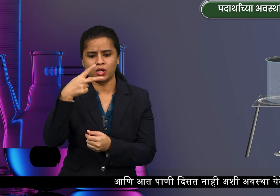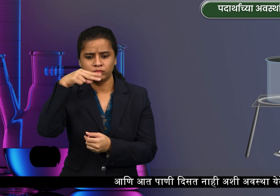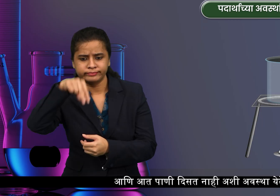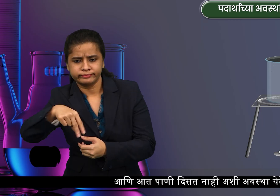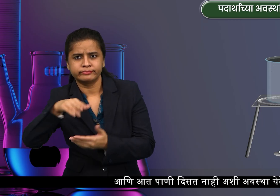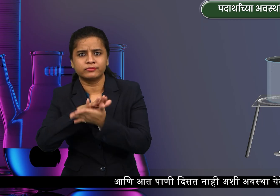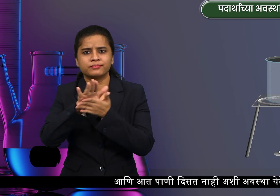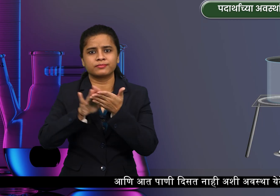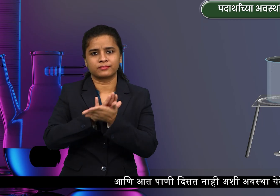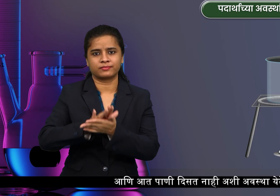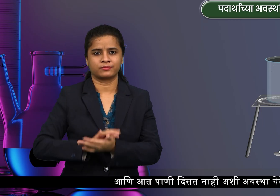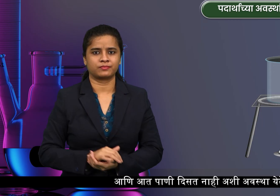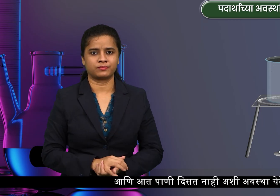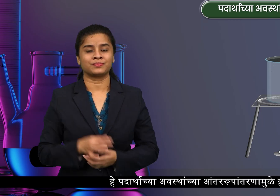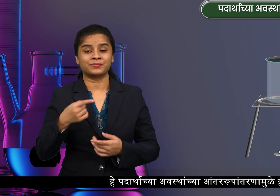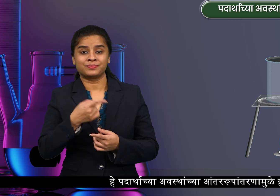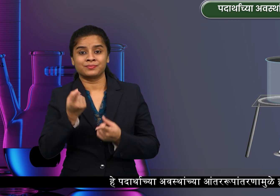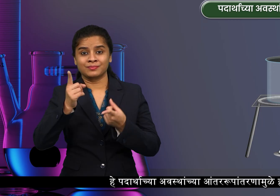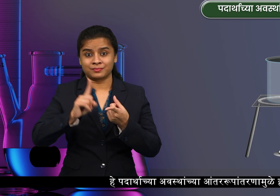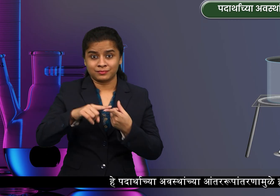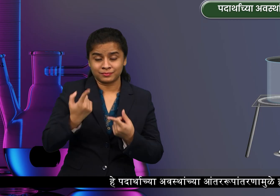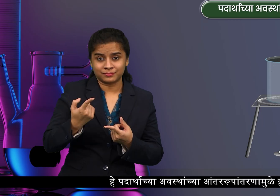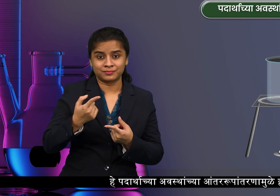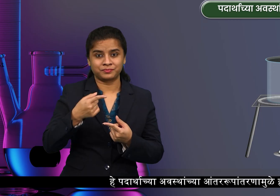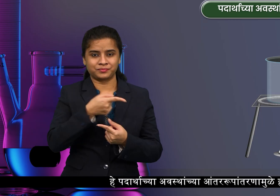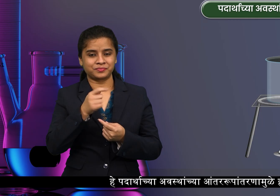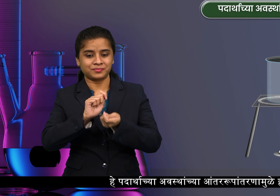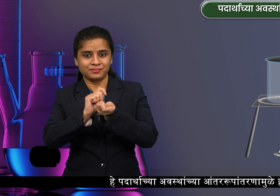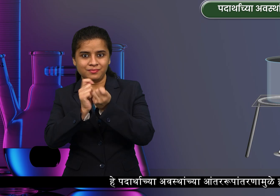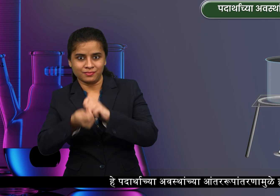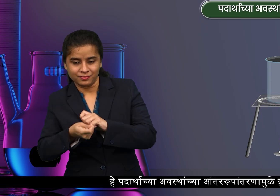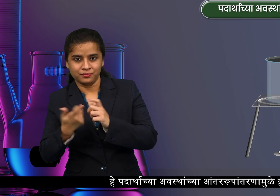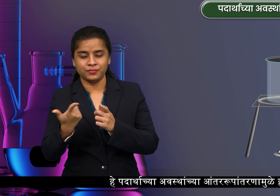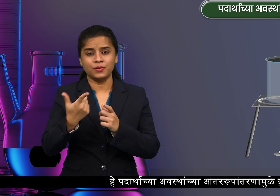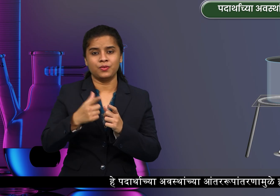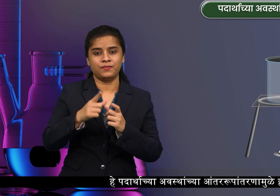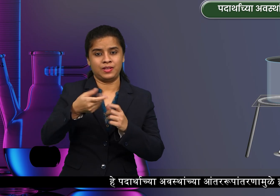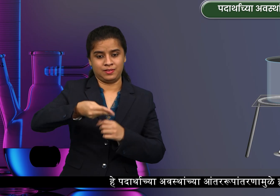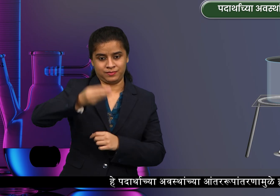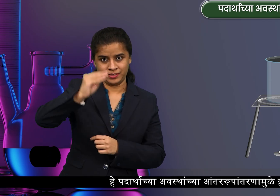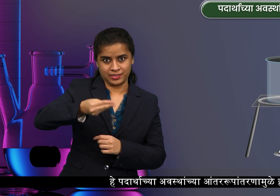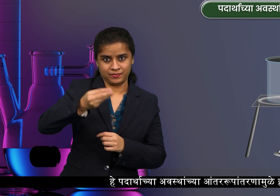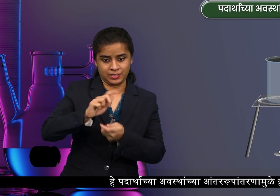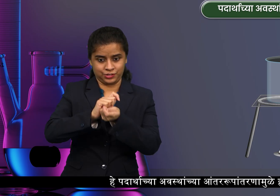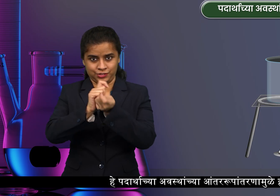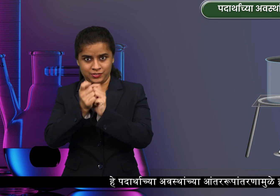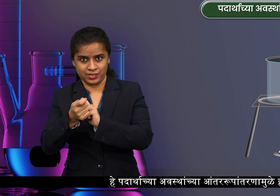येते. हे पदार्थांच्या अवस्थांच्या आंतररूपांतरामुळे होतं.